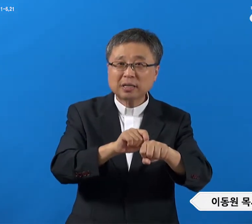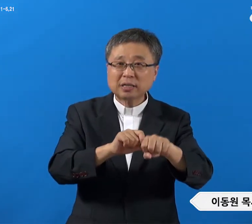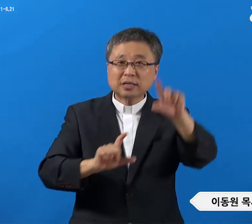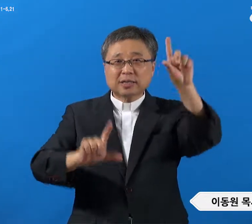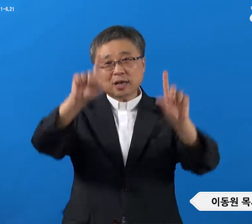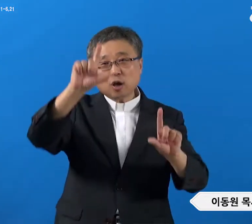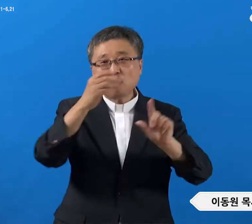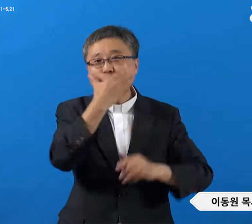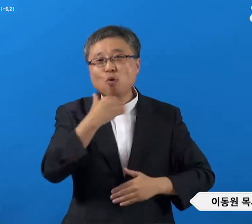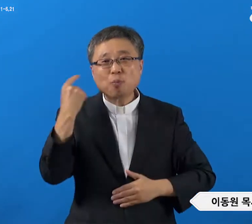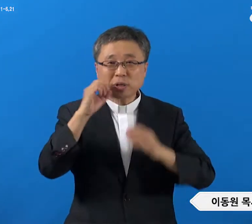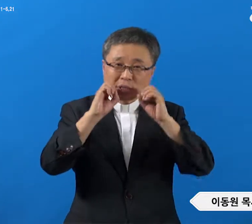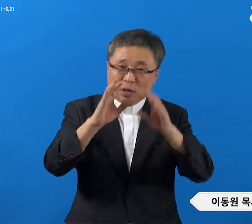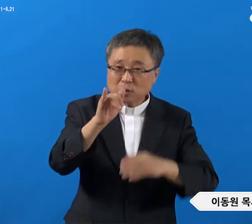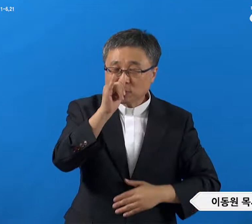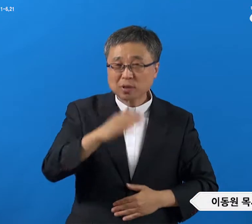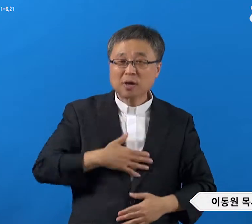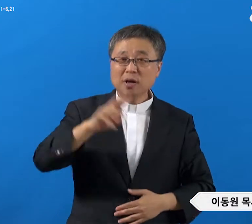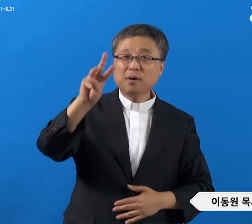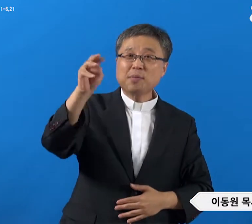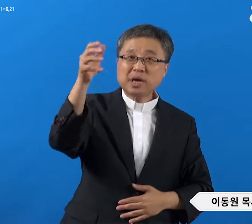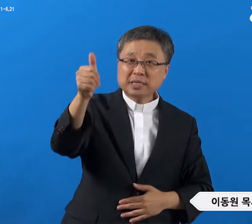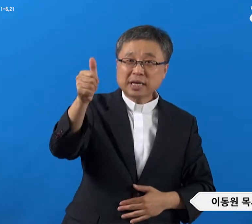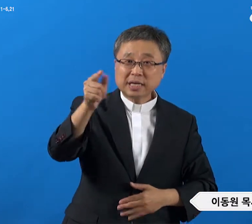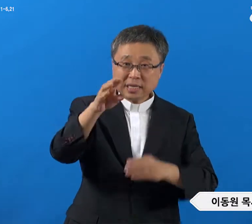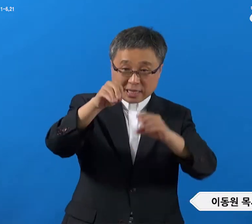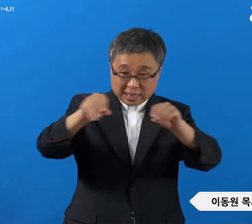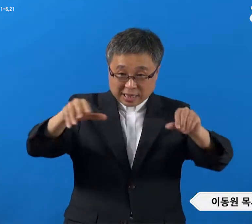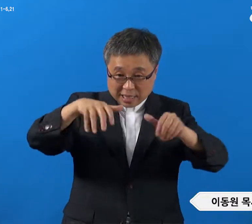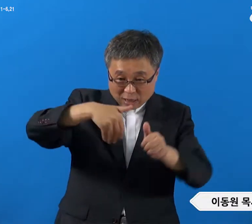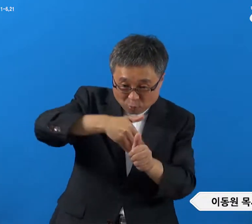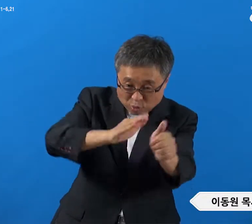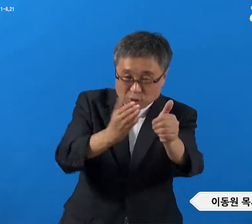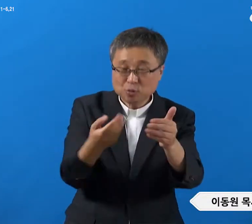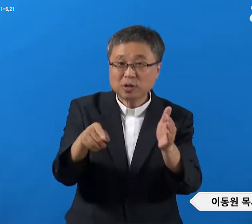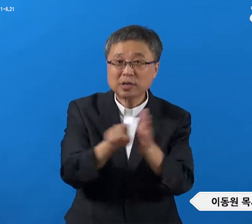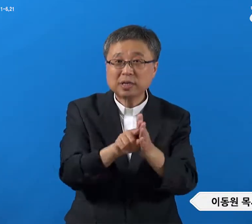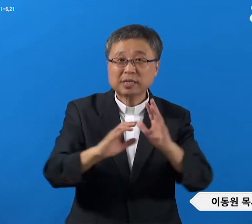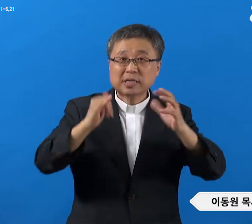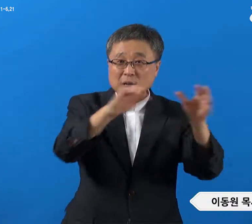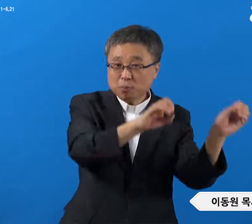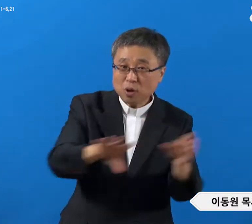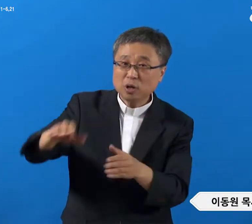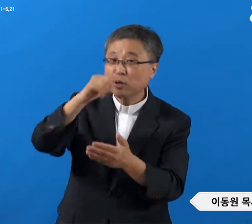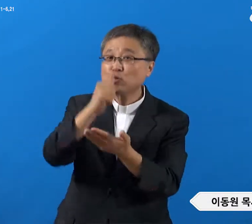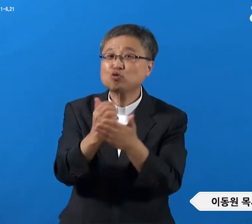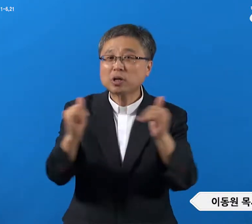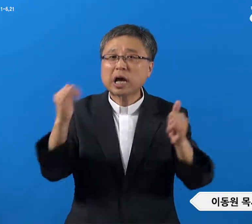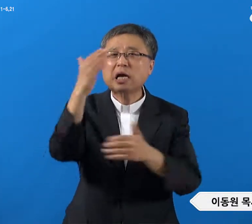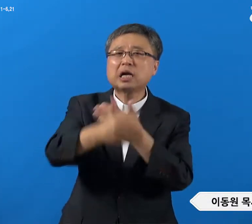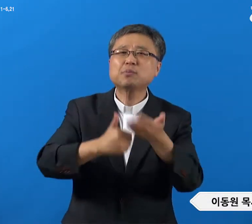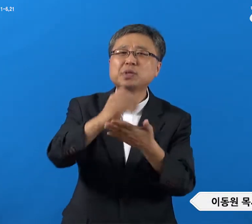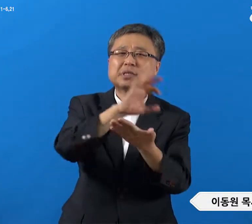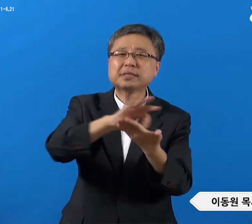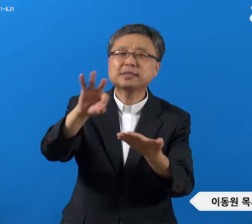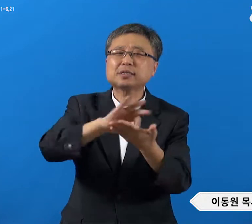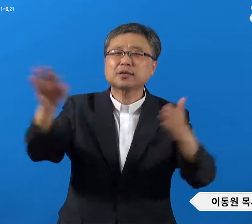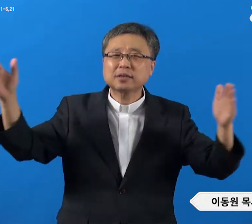있는 것입니다. 메시아를 이 땅에 보내시기 위해서 세상은 버린 죄인들을 하나님은 쓰셨다는